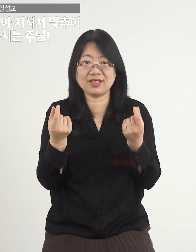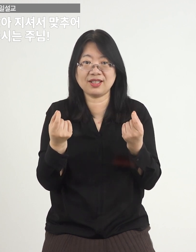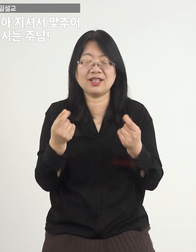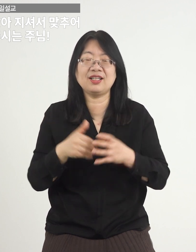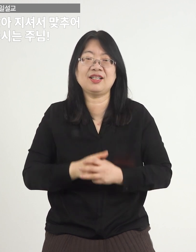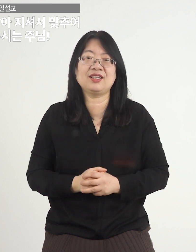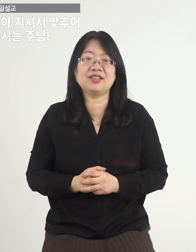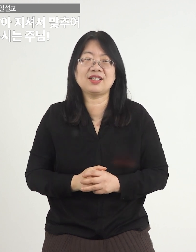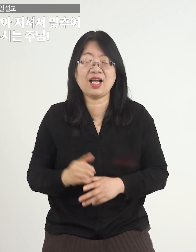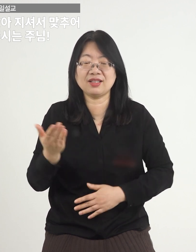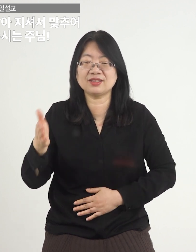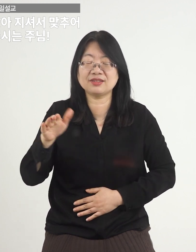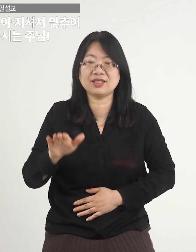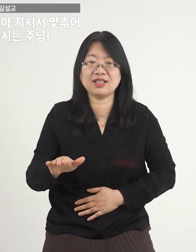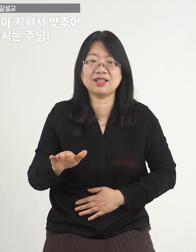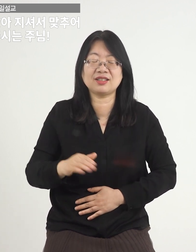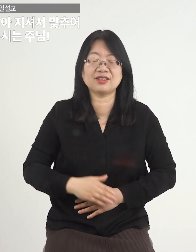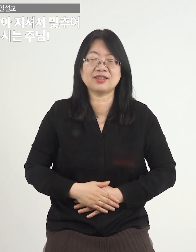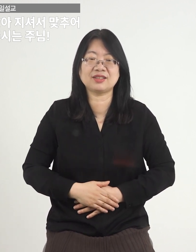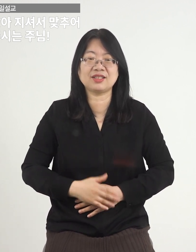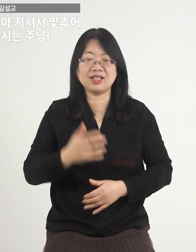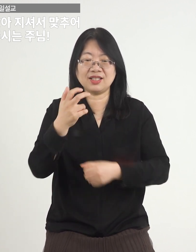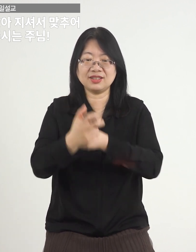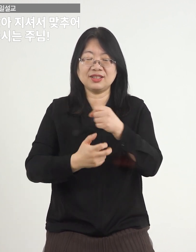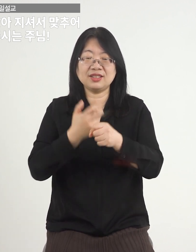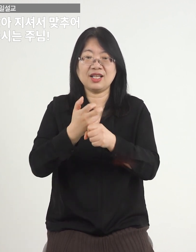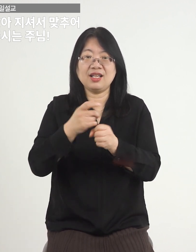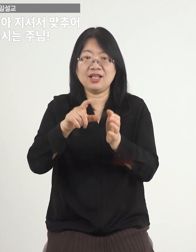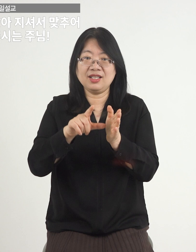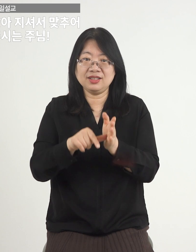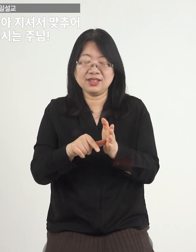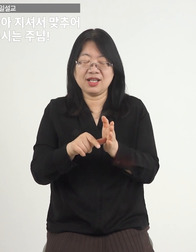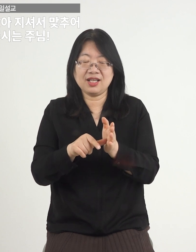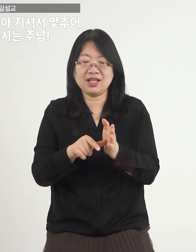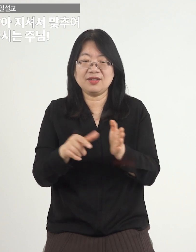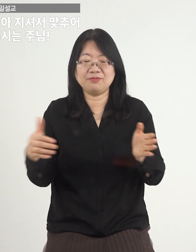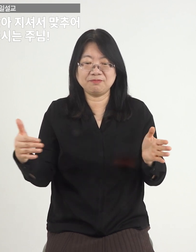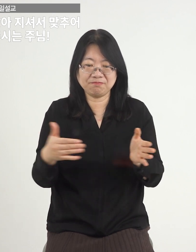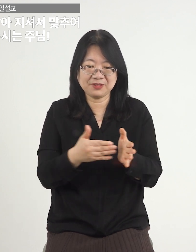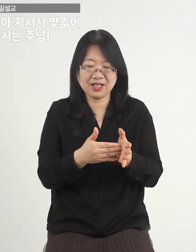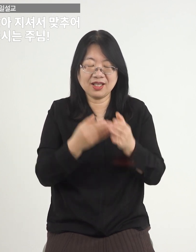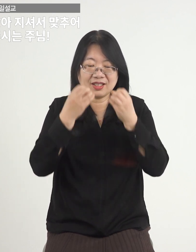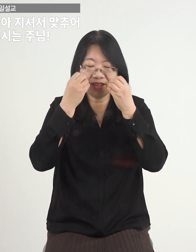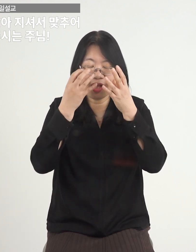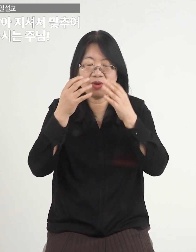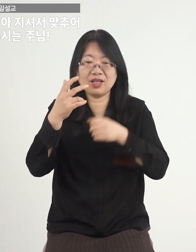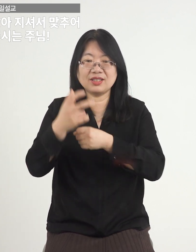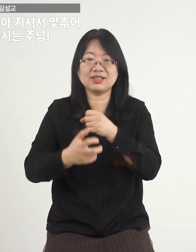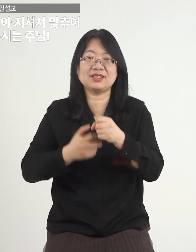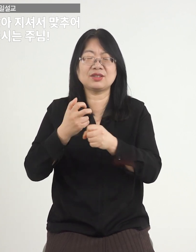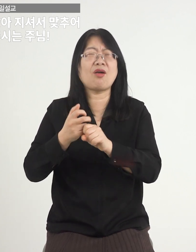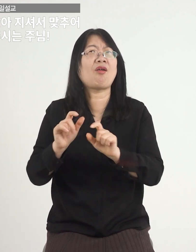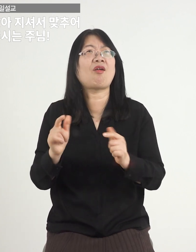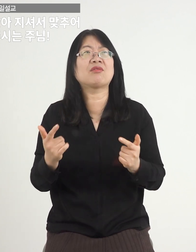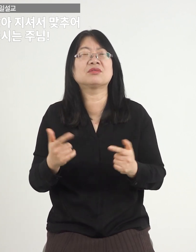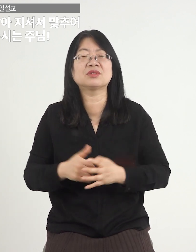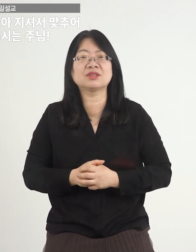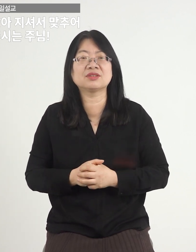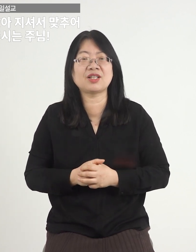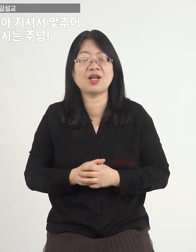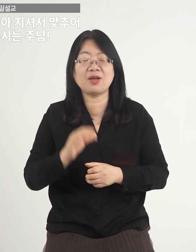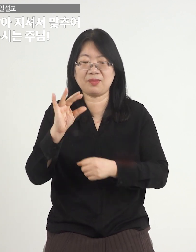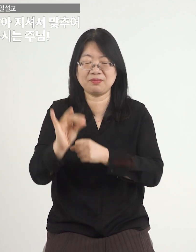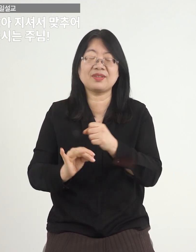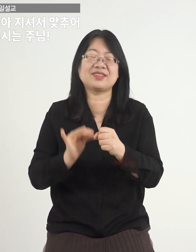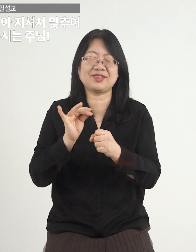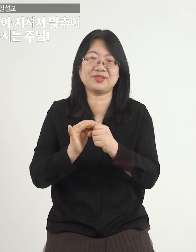있습니다. 그러나 70년이라는 시간을 매듭짓고 새로운 70년, 아니